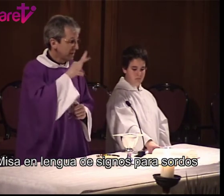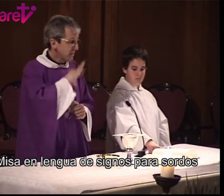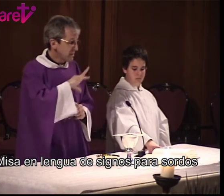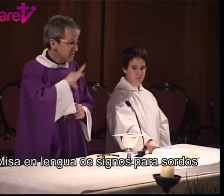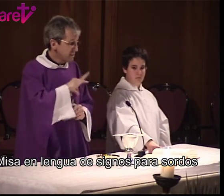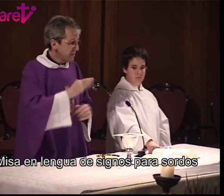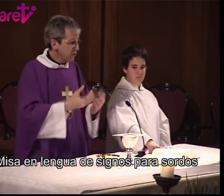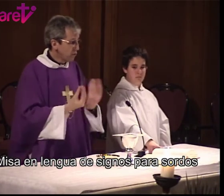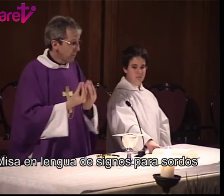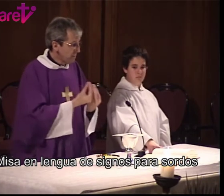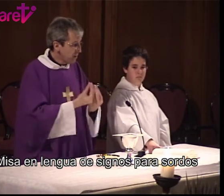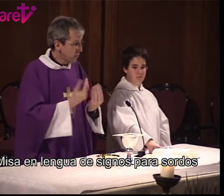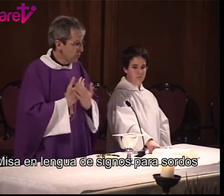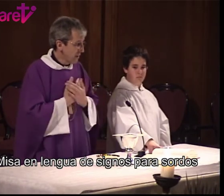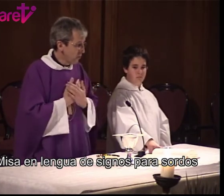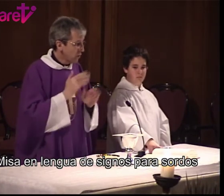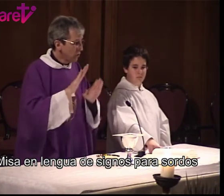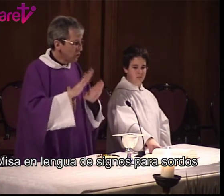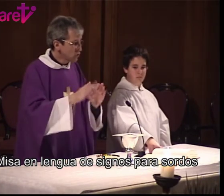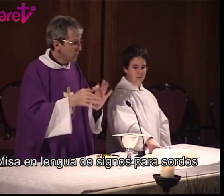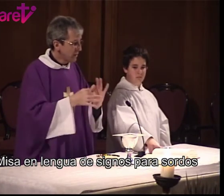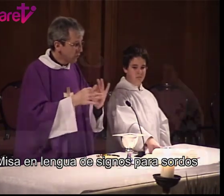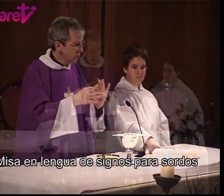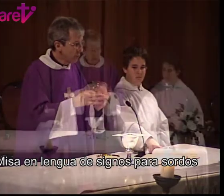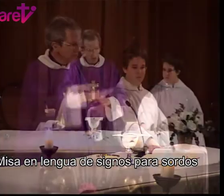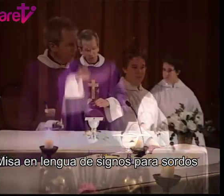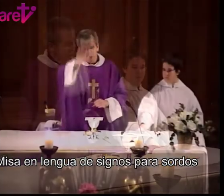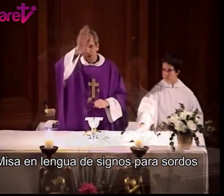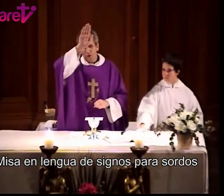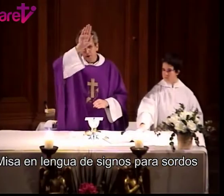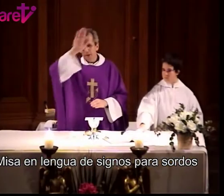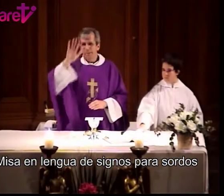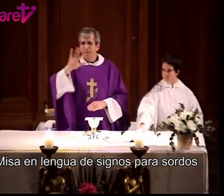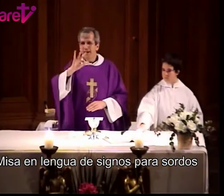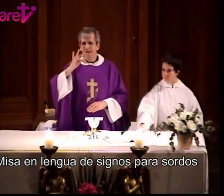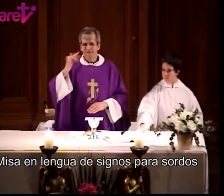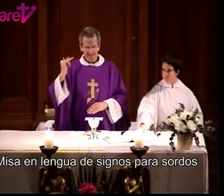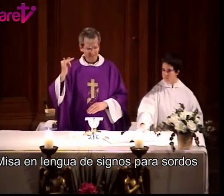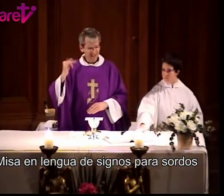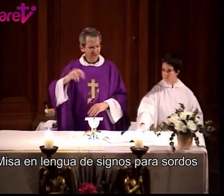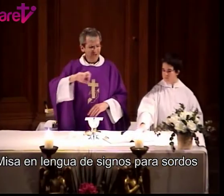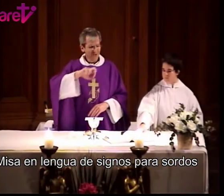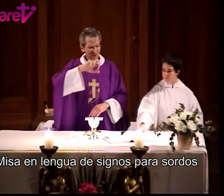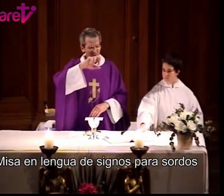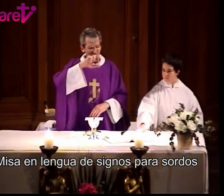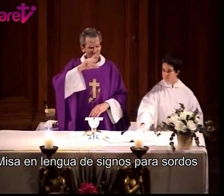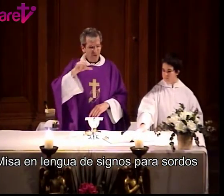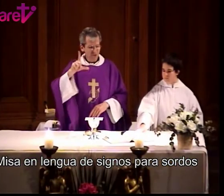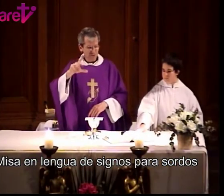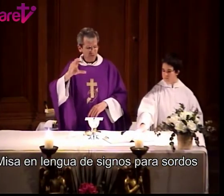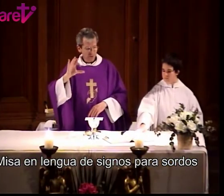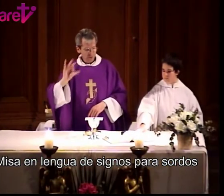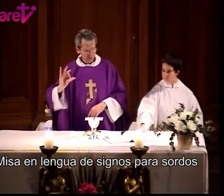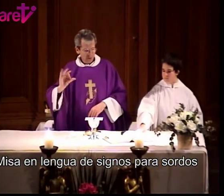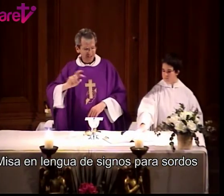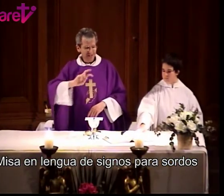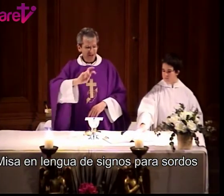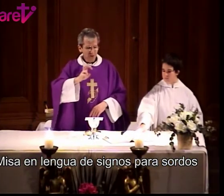este espíritu, vínculo de amor, nos guarde en comunión con el Papa Francisco, con nuestro obispo Luis, con los